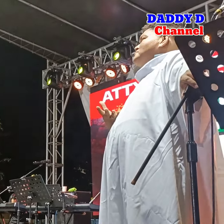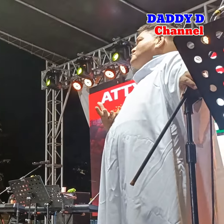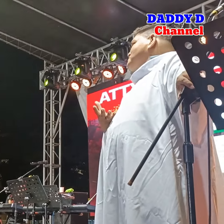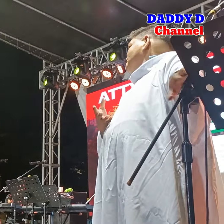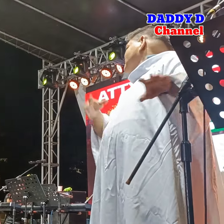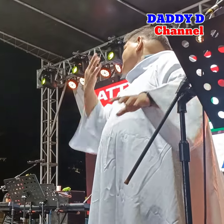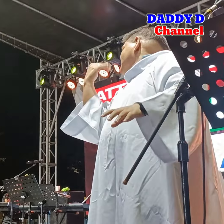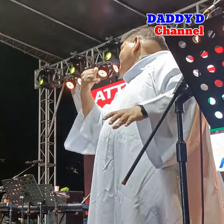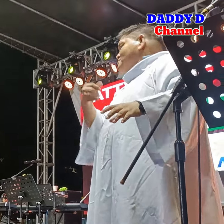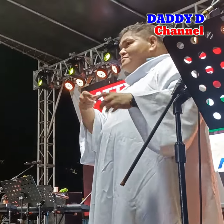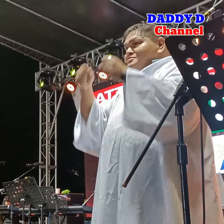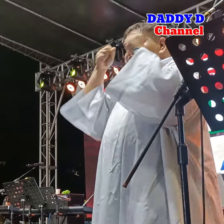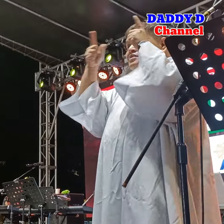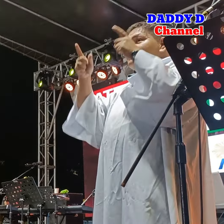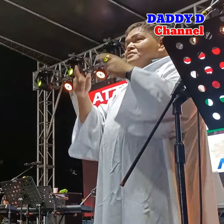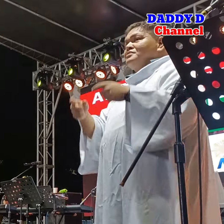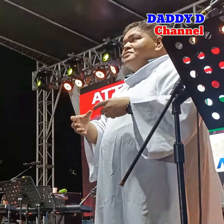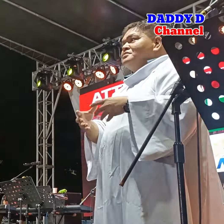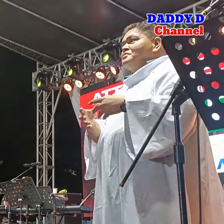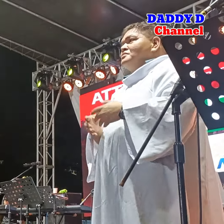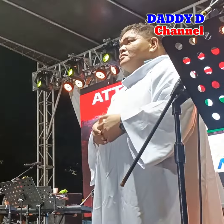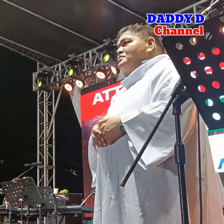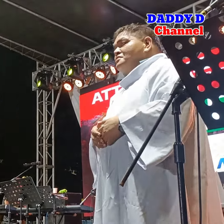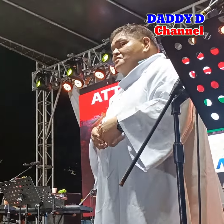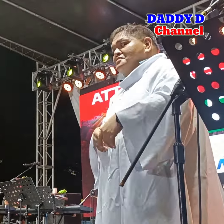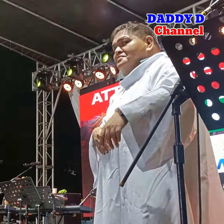Kulang yata. Nabudol ba tayo?